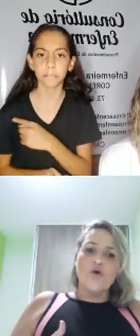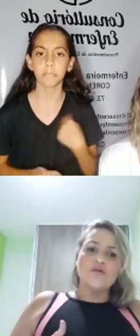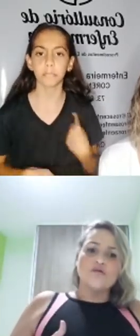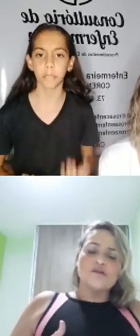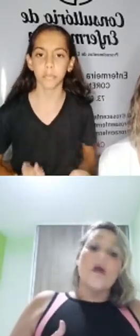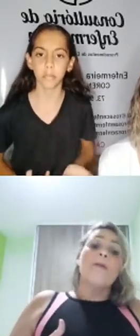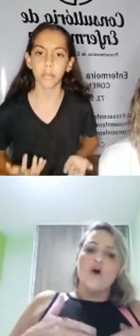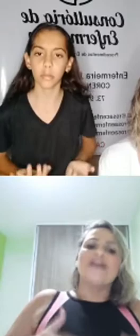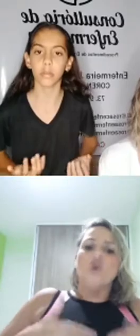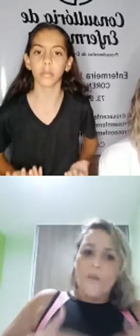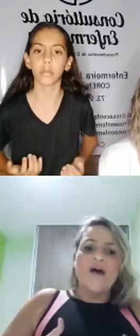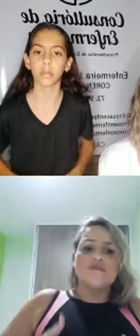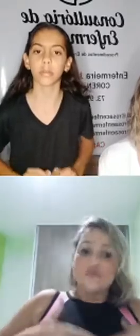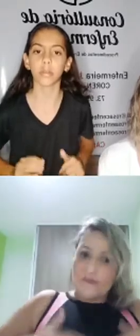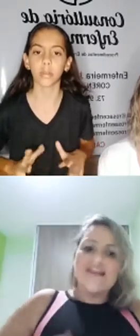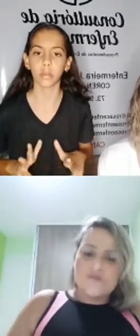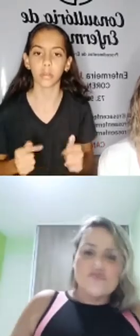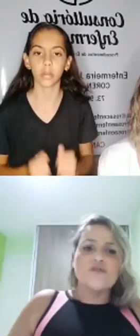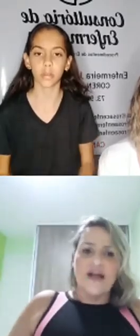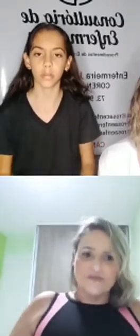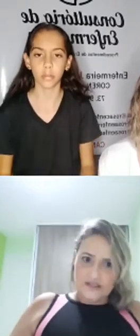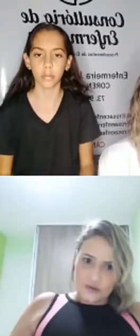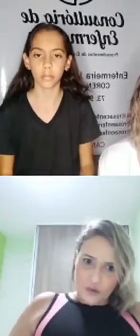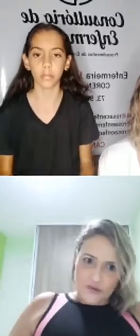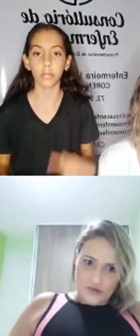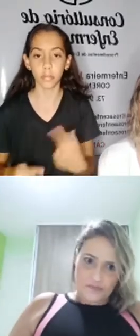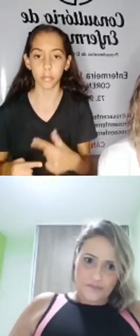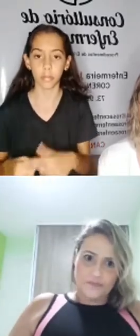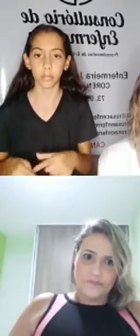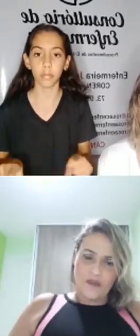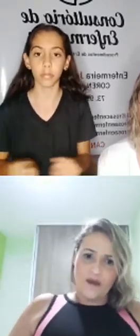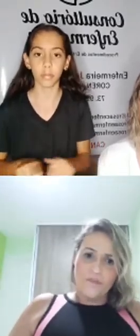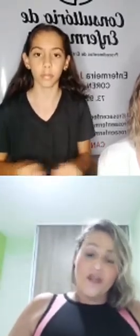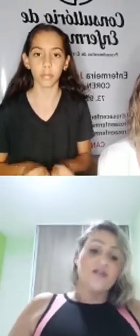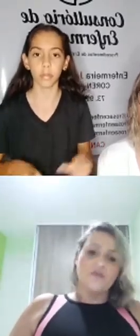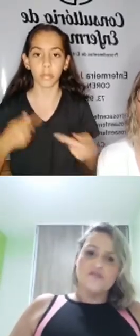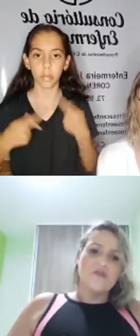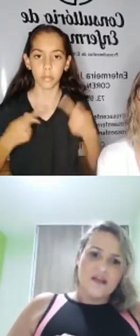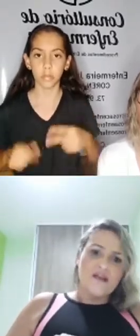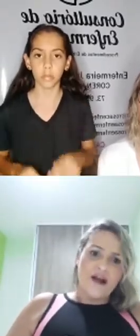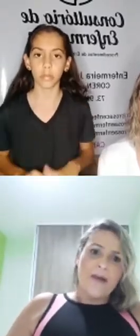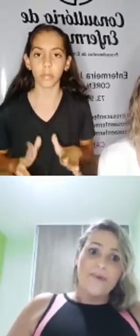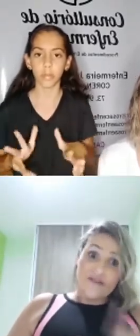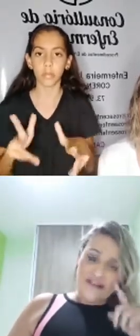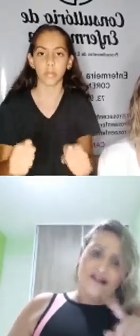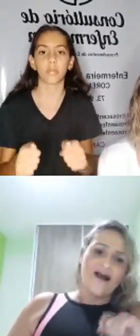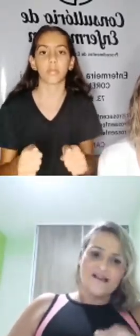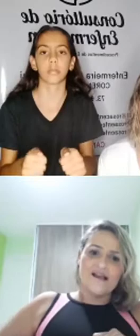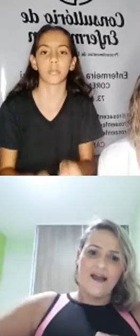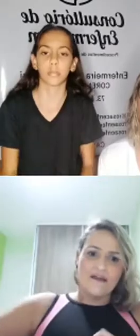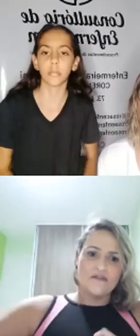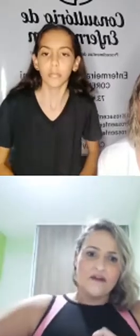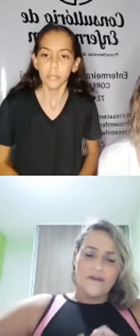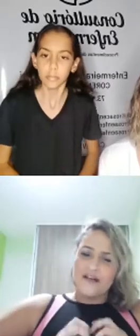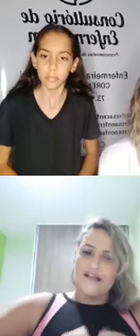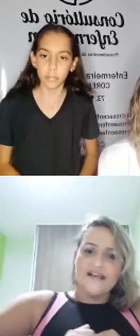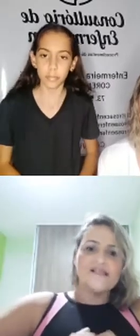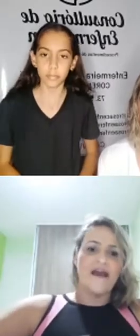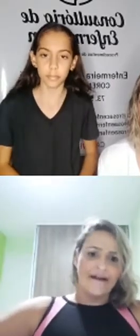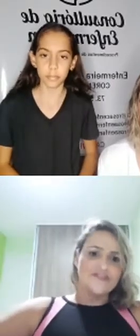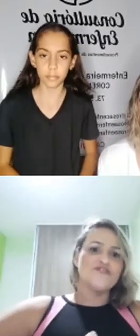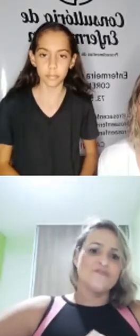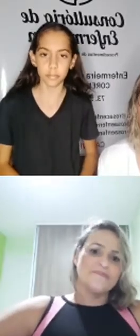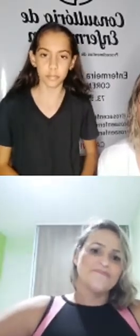com todos, porque tomamos os mesmos cuidados que todos, né? Então, isso eu Exatamente. queria aproveitar essa live para dar